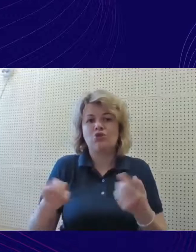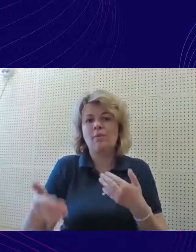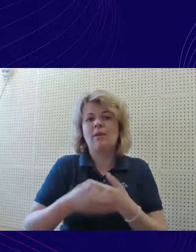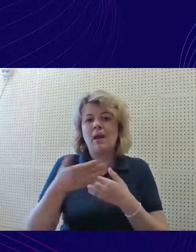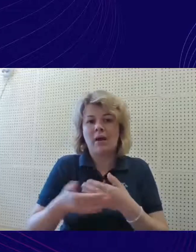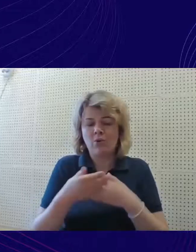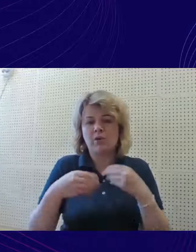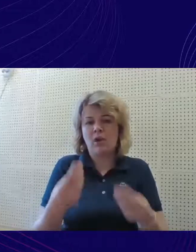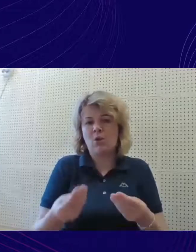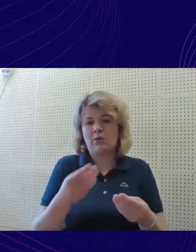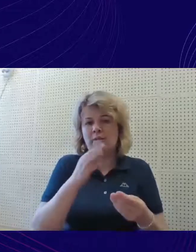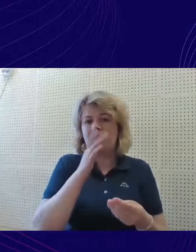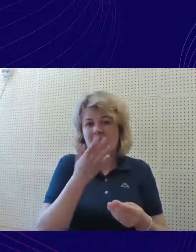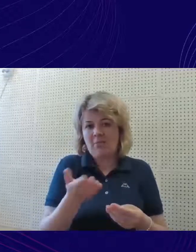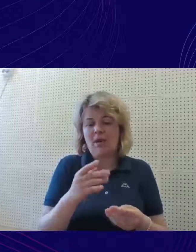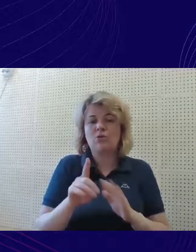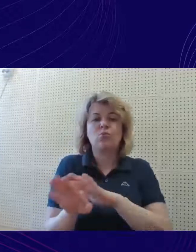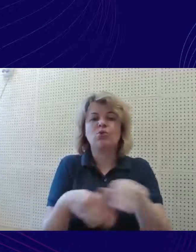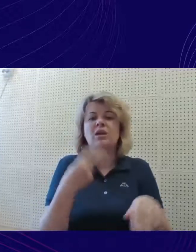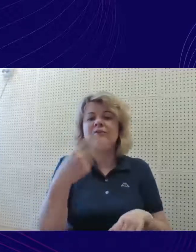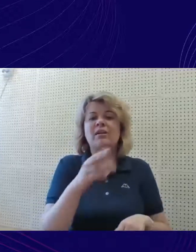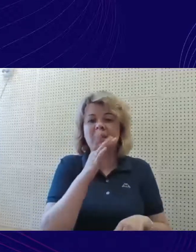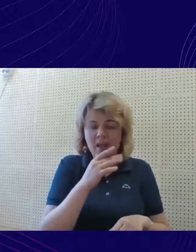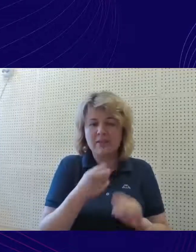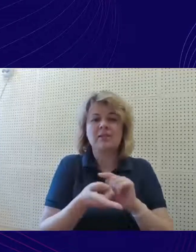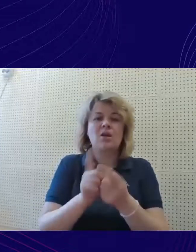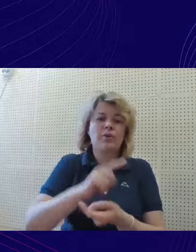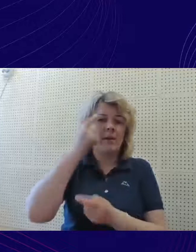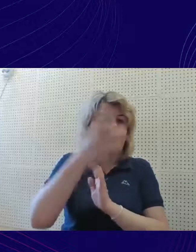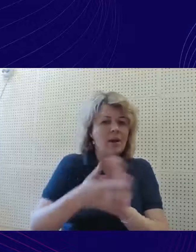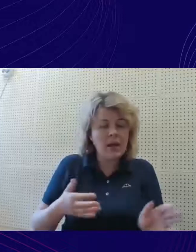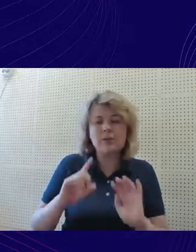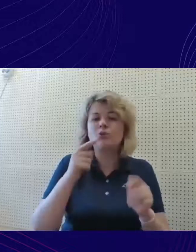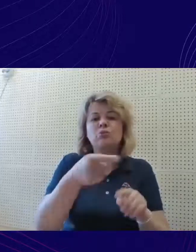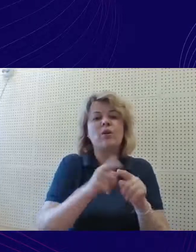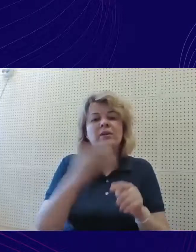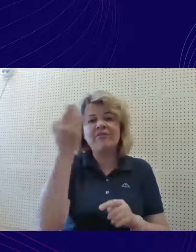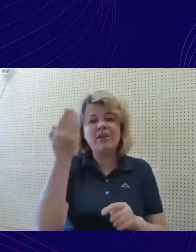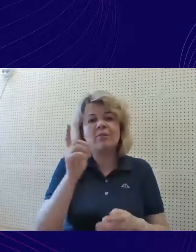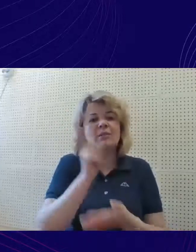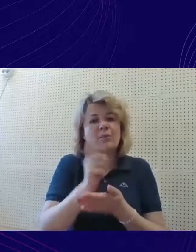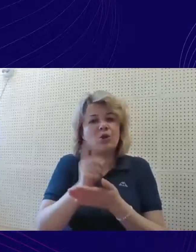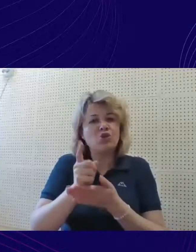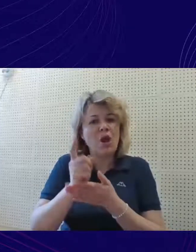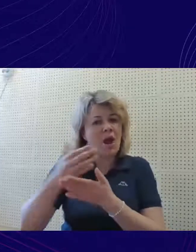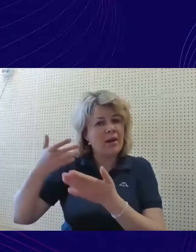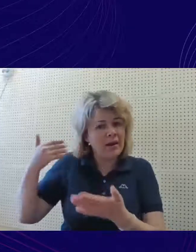через 20 лет становится понятно, почему запрещали этот фильм, стоило ли его